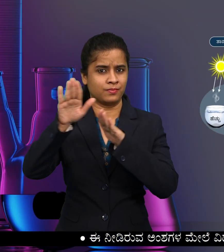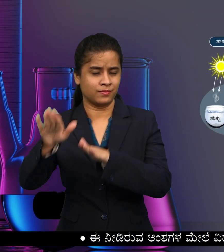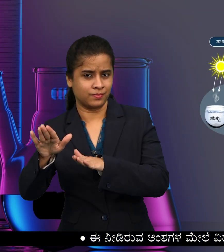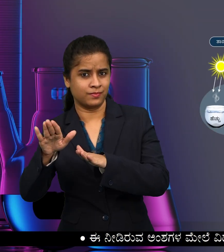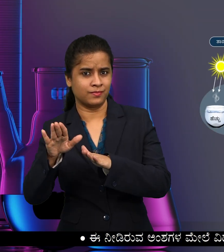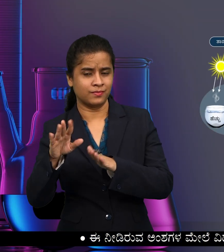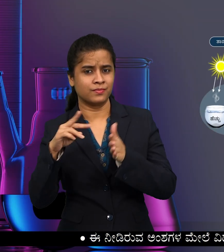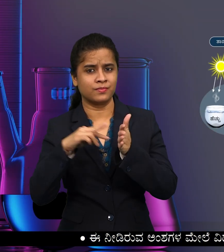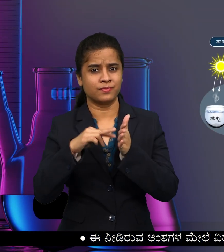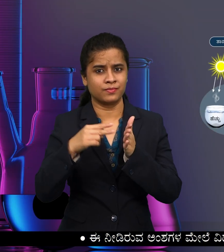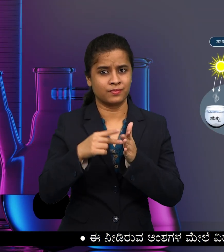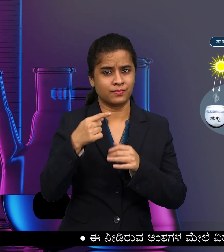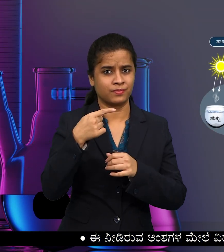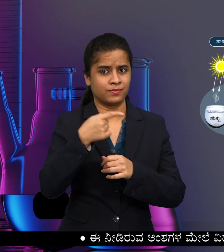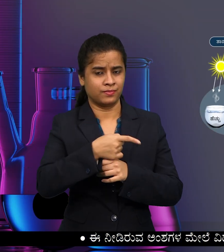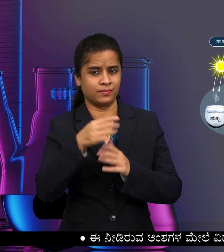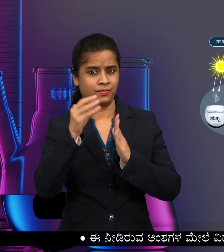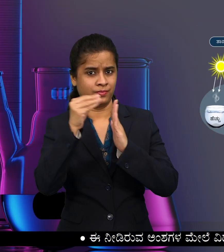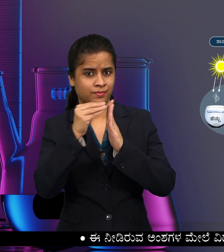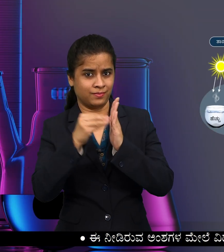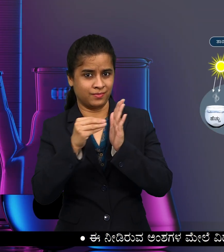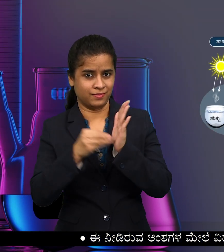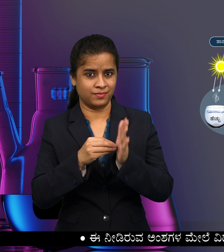ಮೇಲೆ ವಿದ್ಯಮಾನದ ಅವಲಂಬನೆಯನ್ನು ವಿವರಿಸೋಣ.